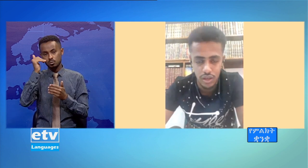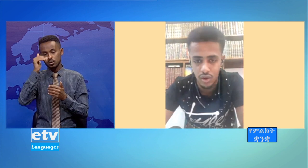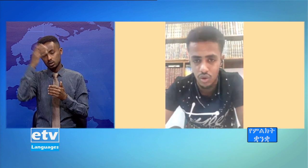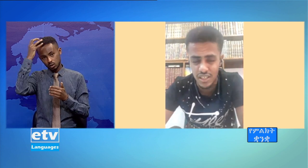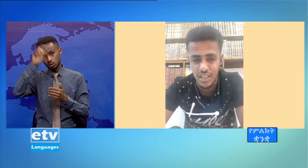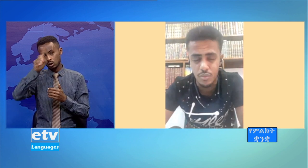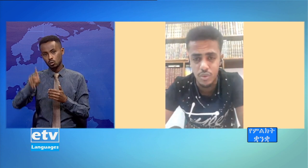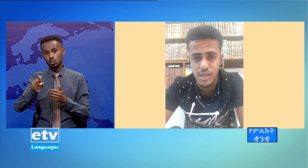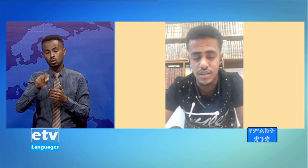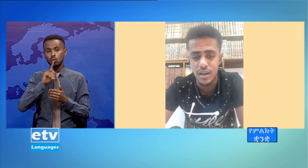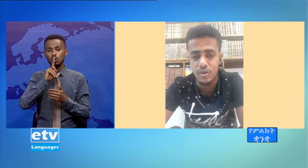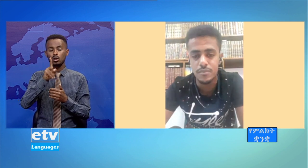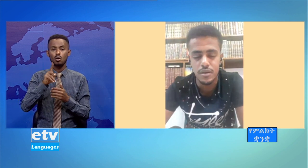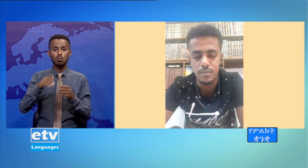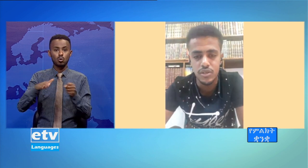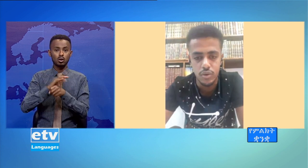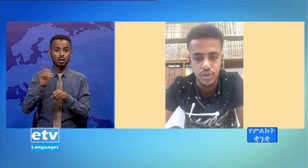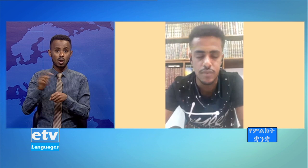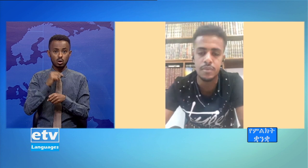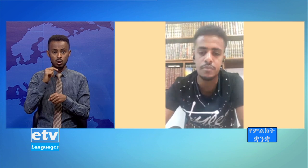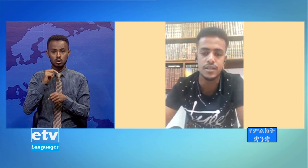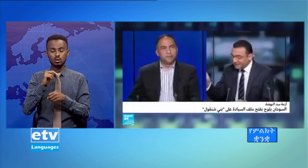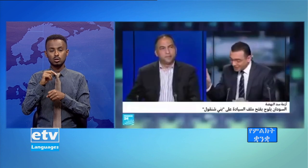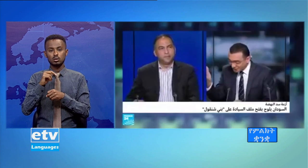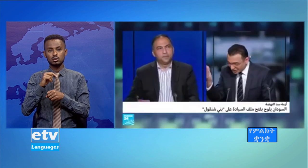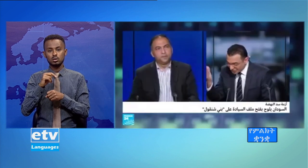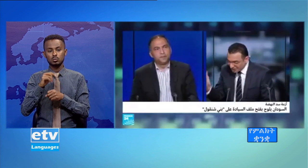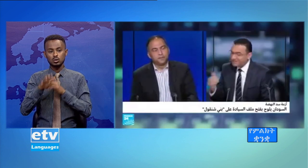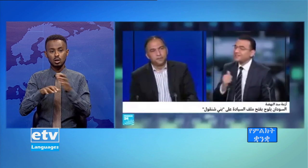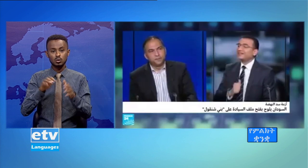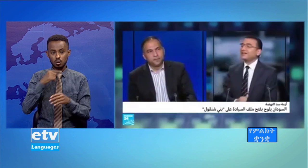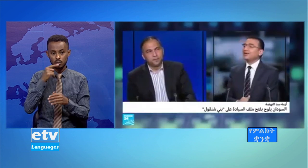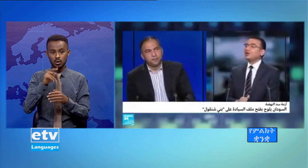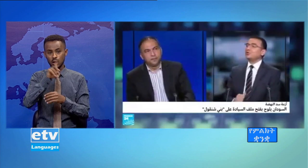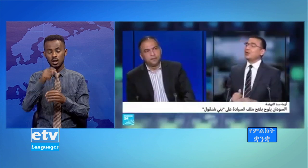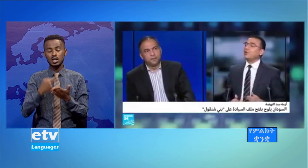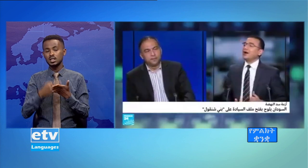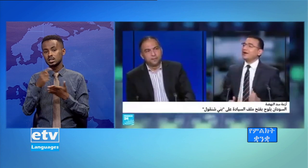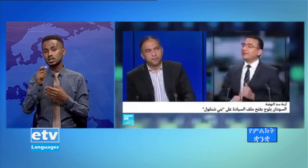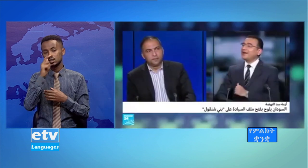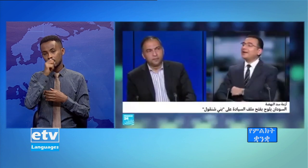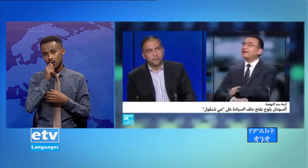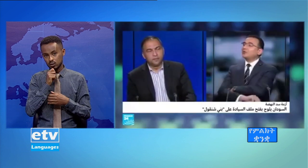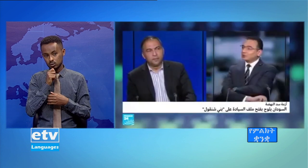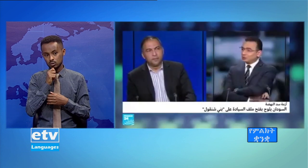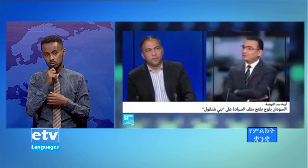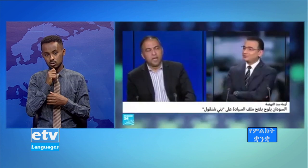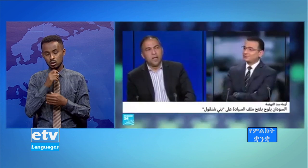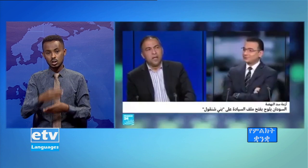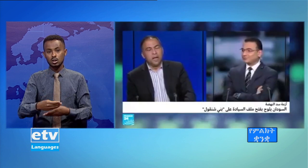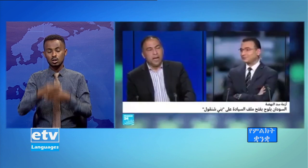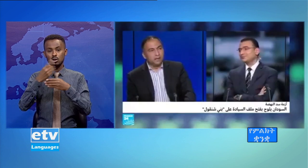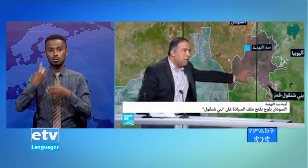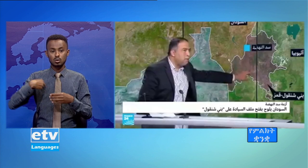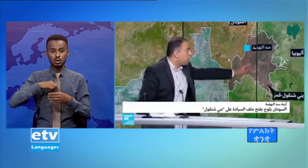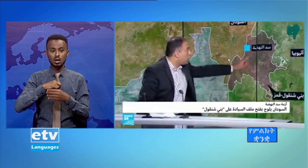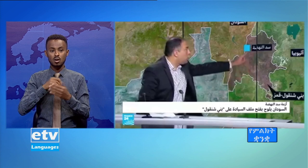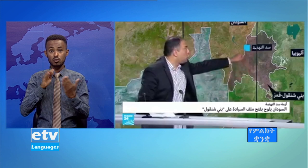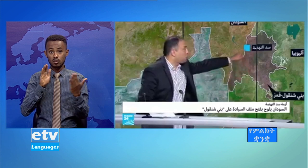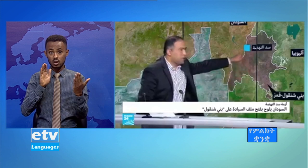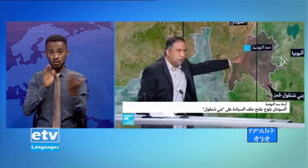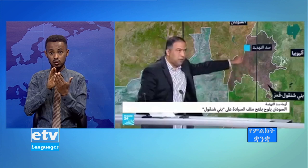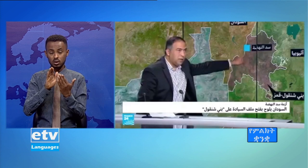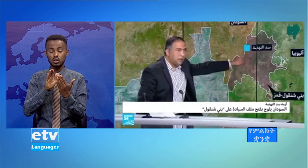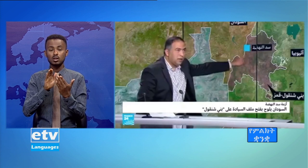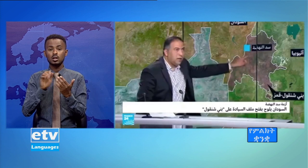ነው የሁለተኛ ሙሌት እንዳለው ለምን እርምጃ አልወሰደም የሚባል ጥያቄ። ስለዚህ ትንሽ ታገሱ፣ ግድቡን እኛ ፊት ለፊት